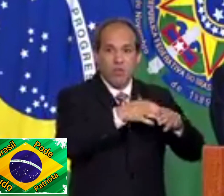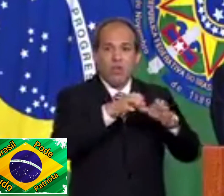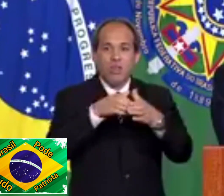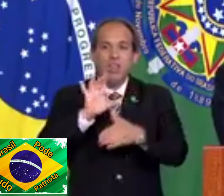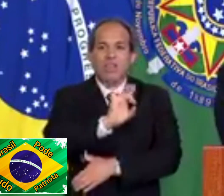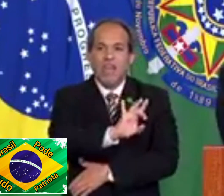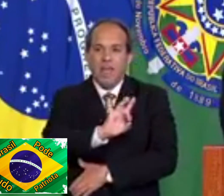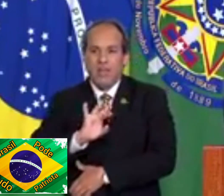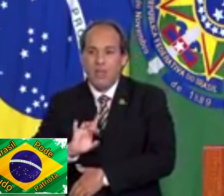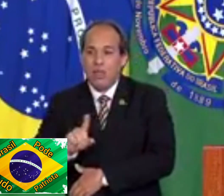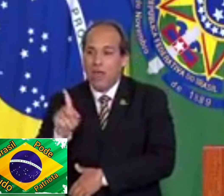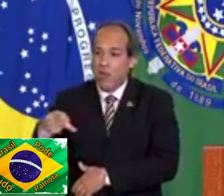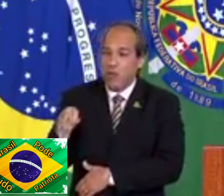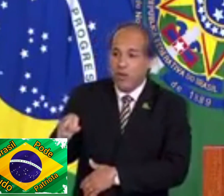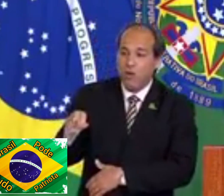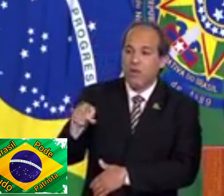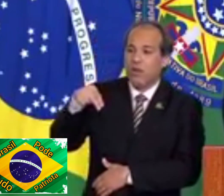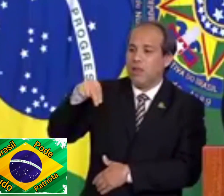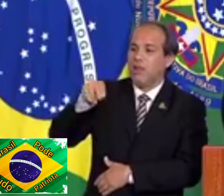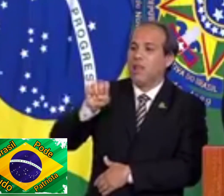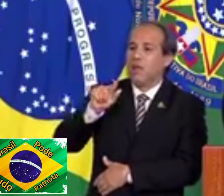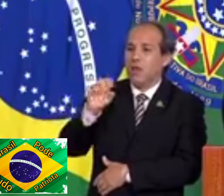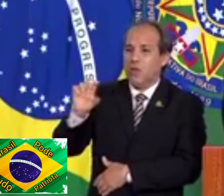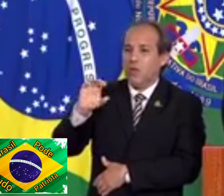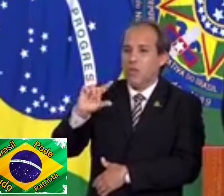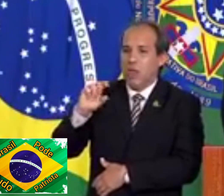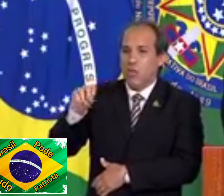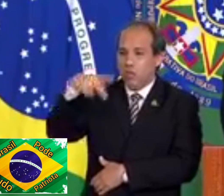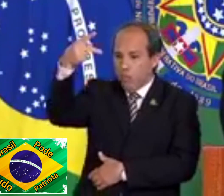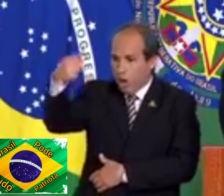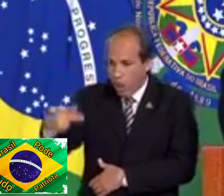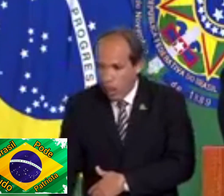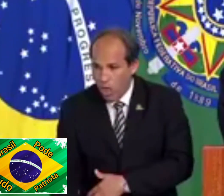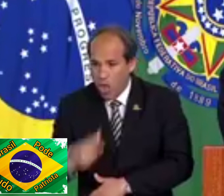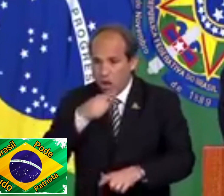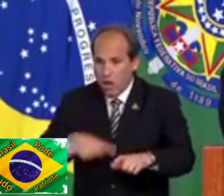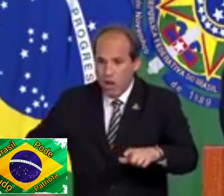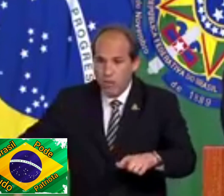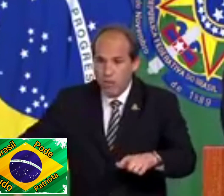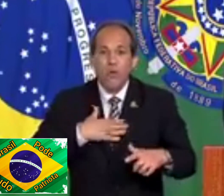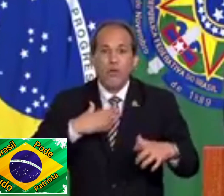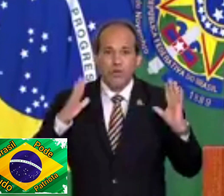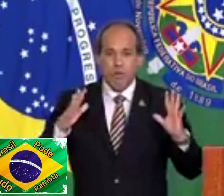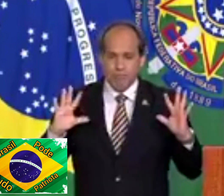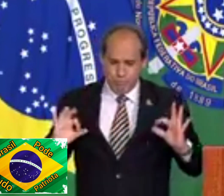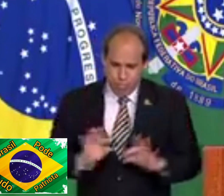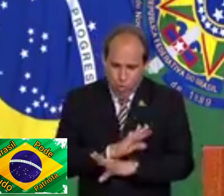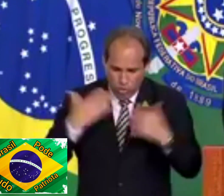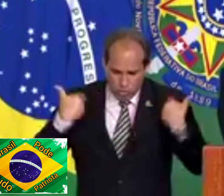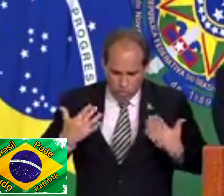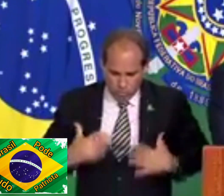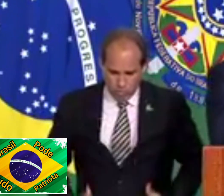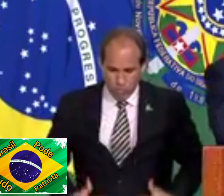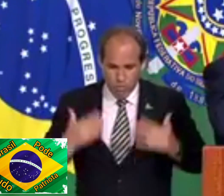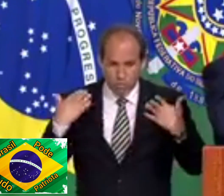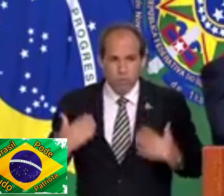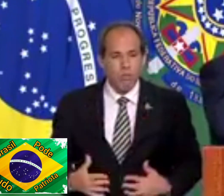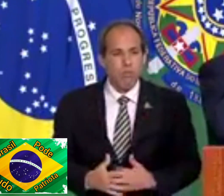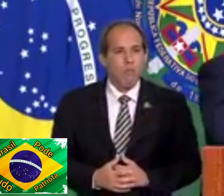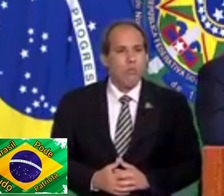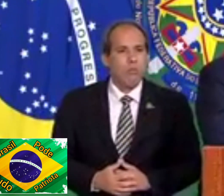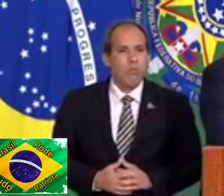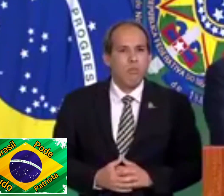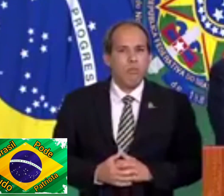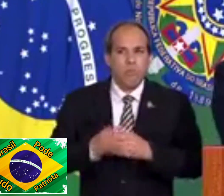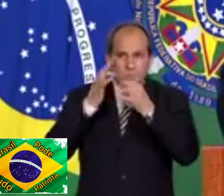Quando o Negão Celso caiu dentro da lagoa, eu já estava com a gandola desabotoada e o cadarço do meu coturno